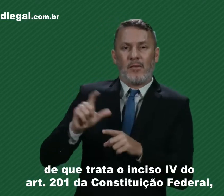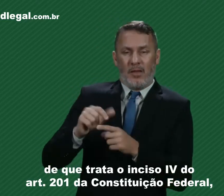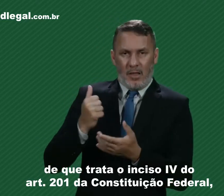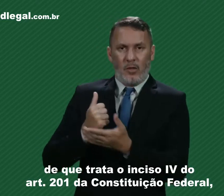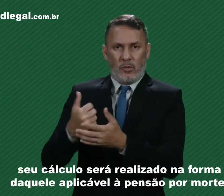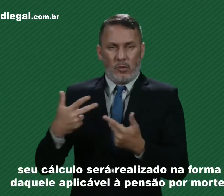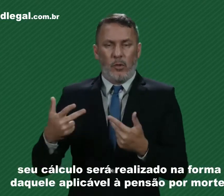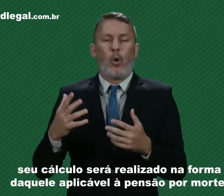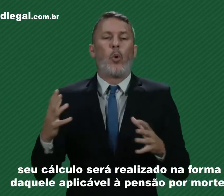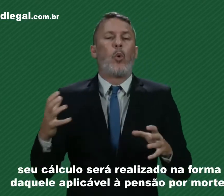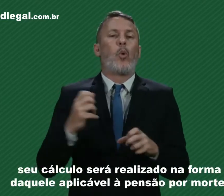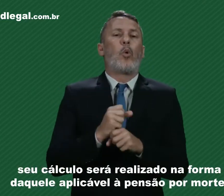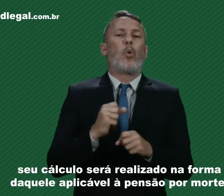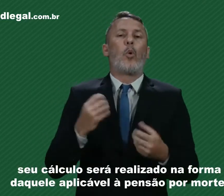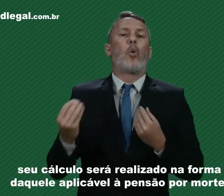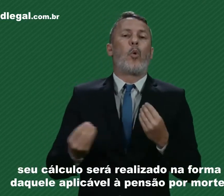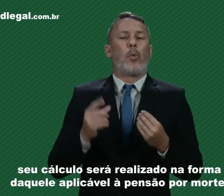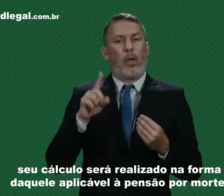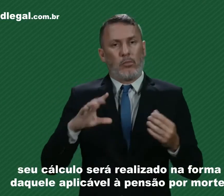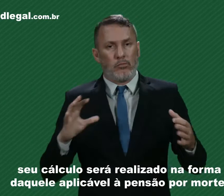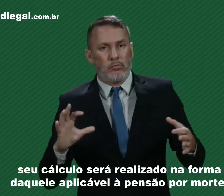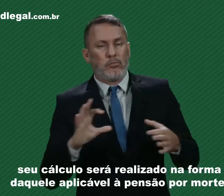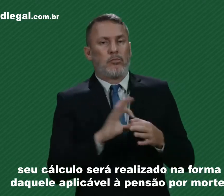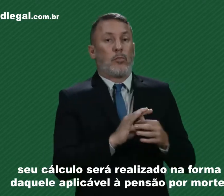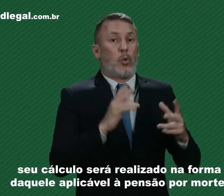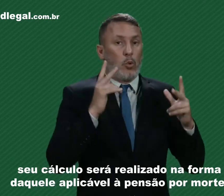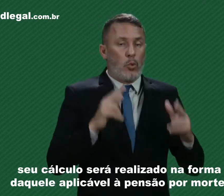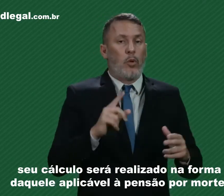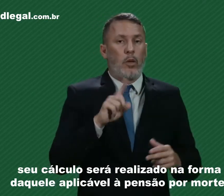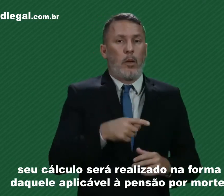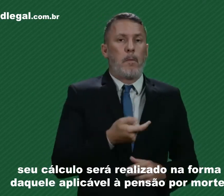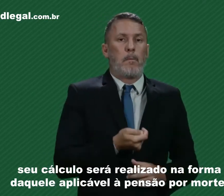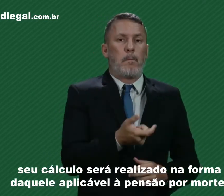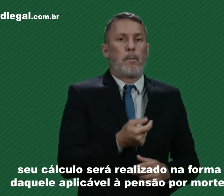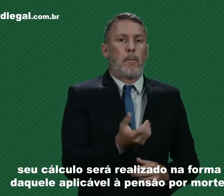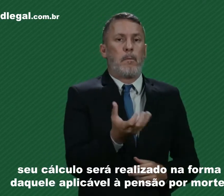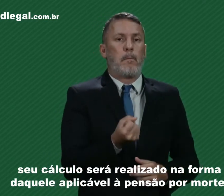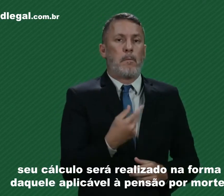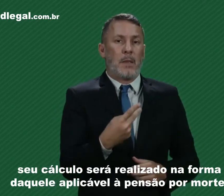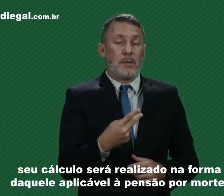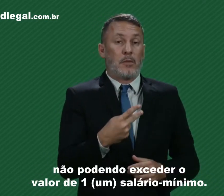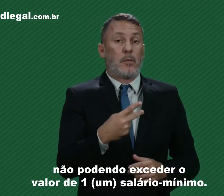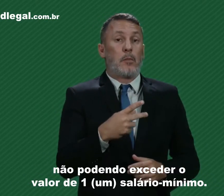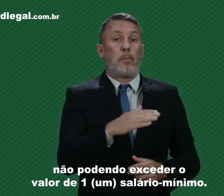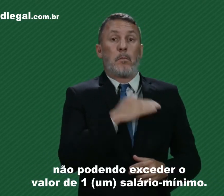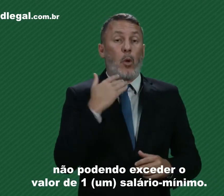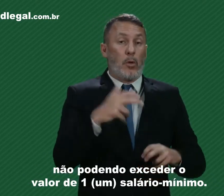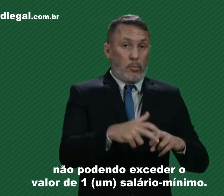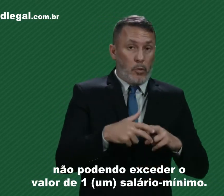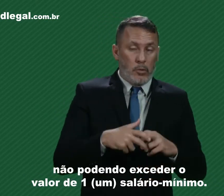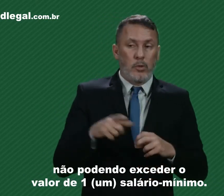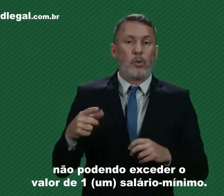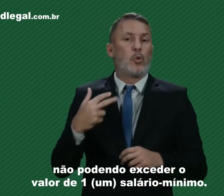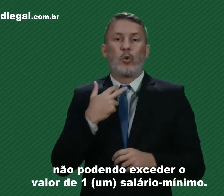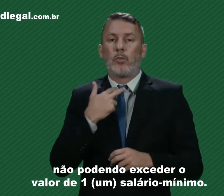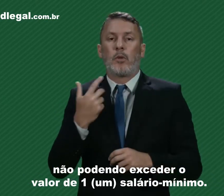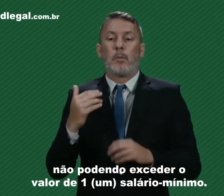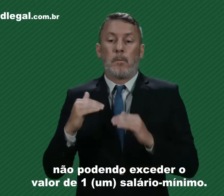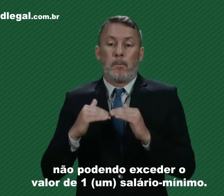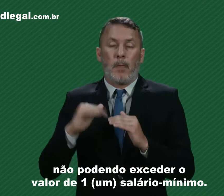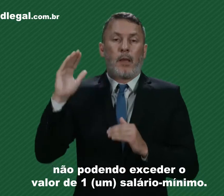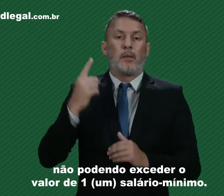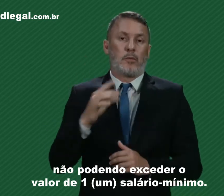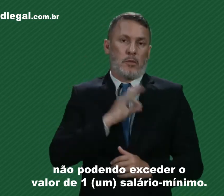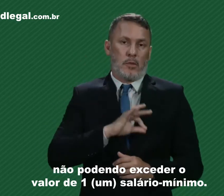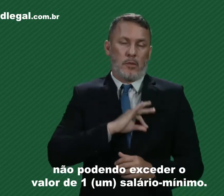Constituição Federal, seu cálculo será realizado na forma daquele aplicável à pensão por morte, não podendo exceder o valor de